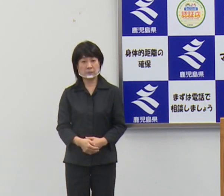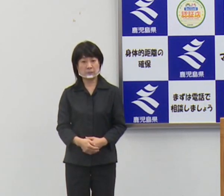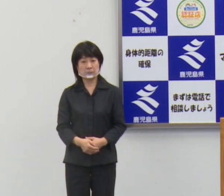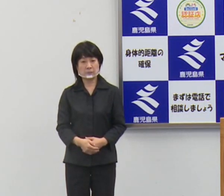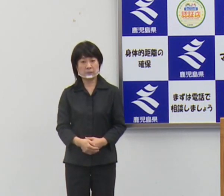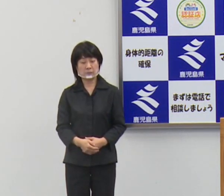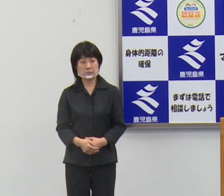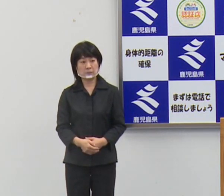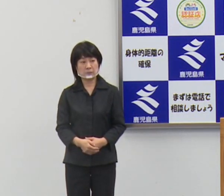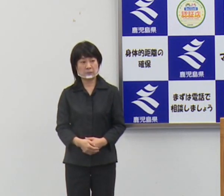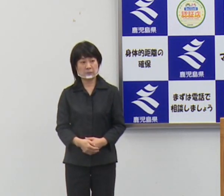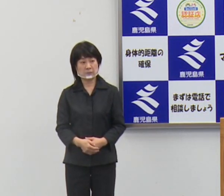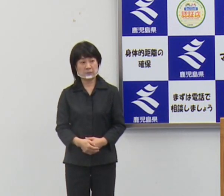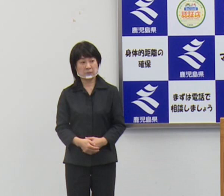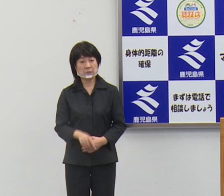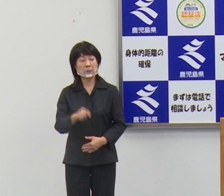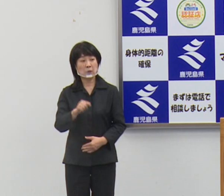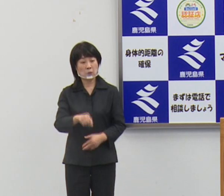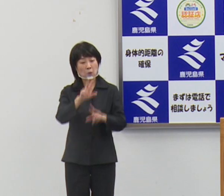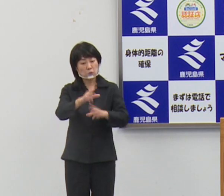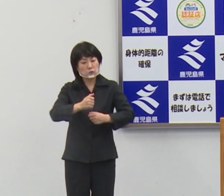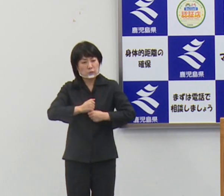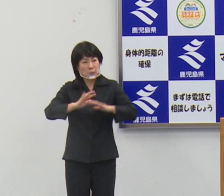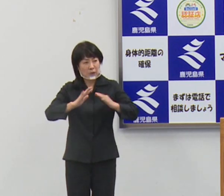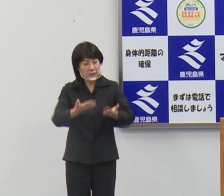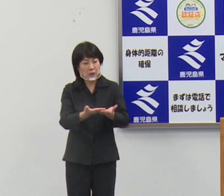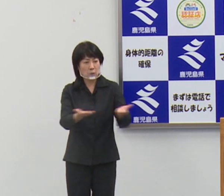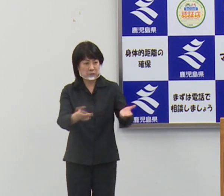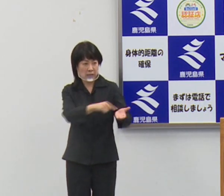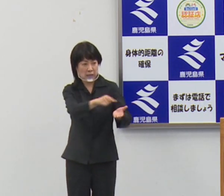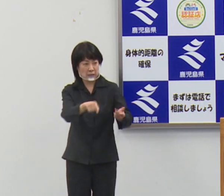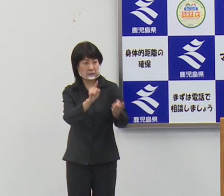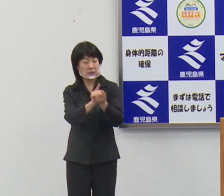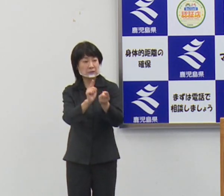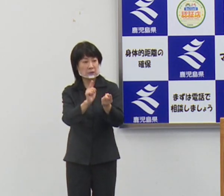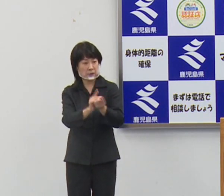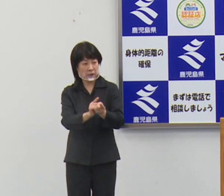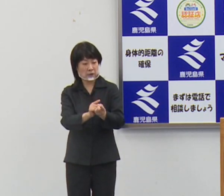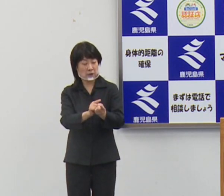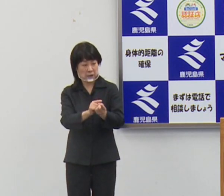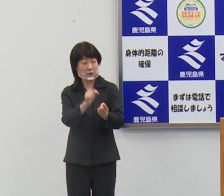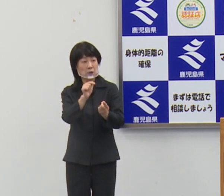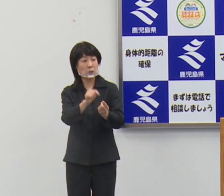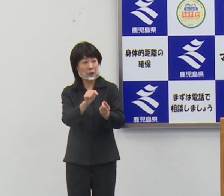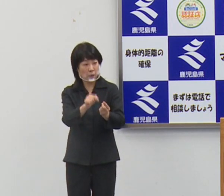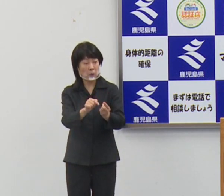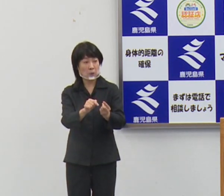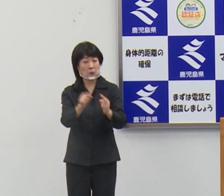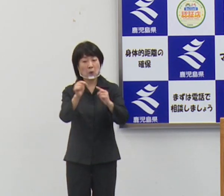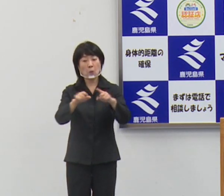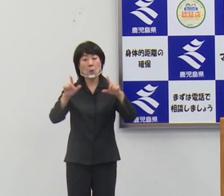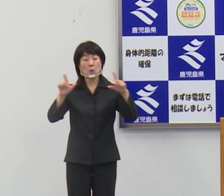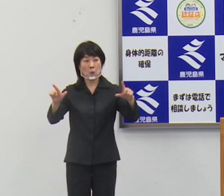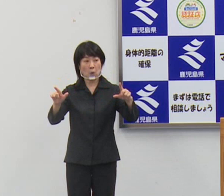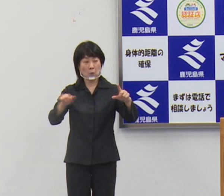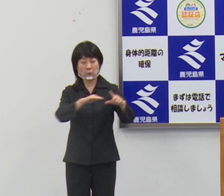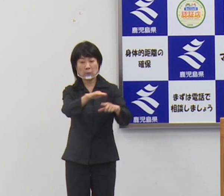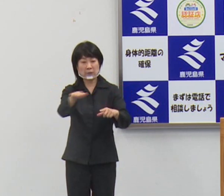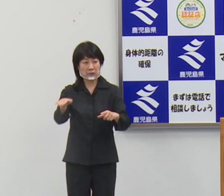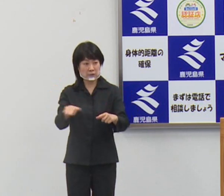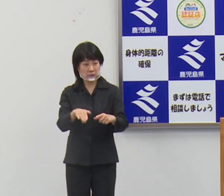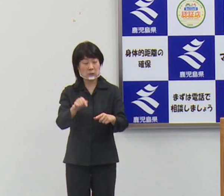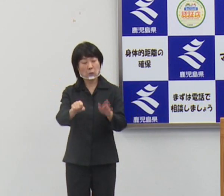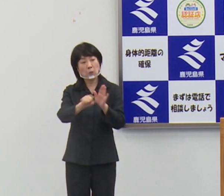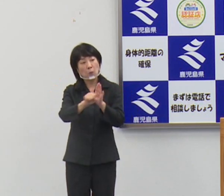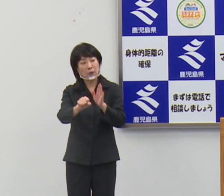そういうところにはこういうところがしっかりとっていうですね、対応していないということを公表するという方の